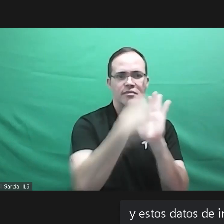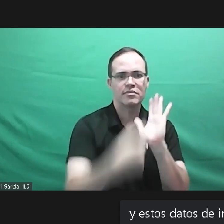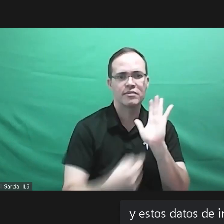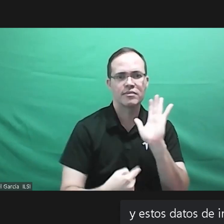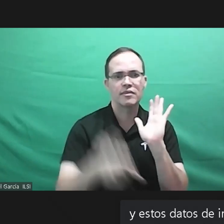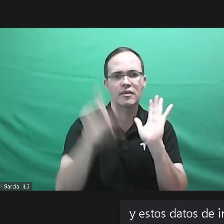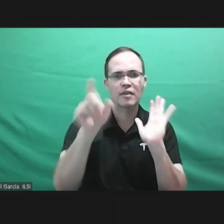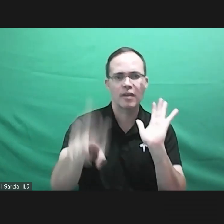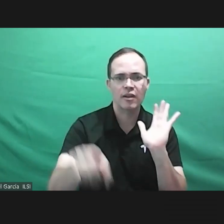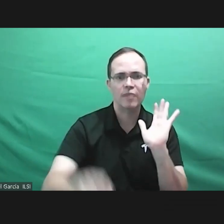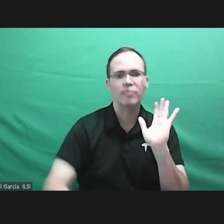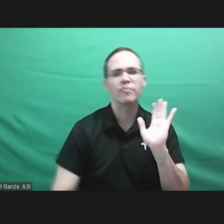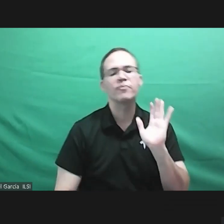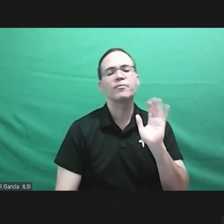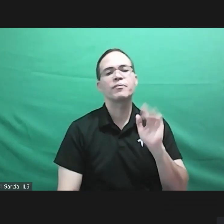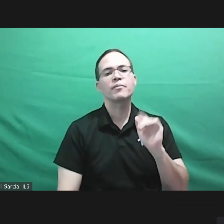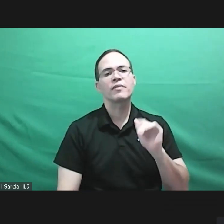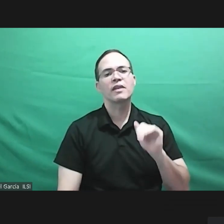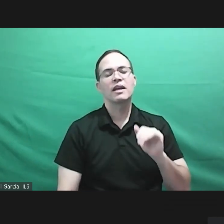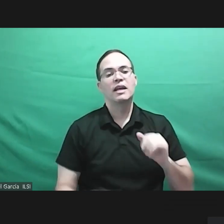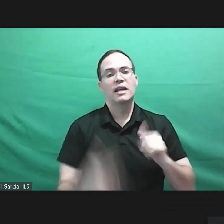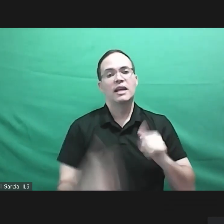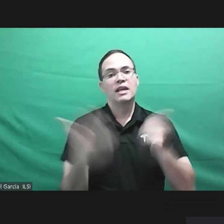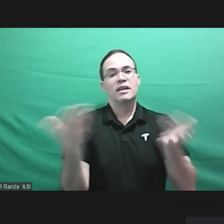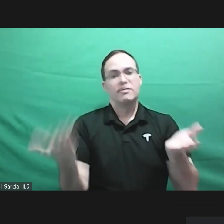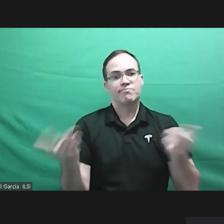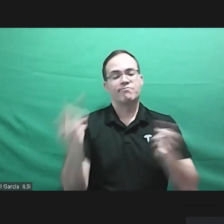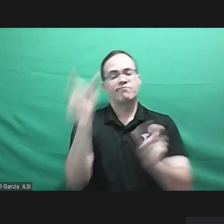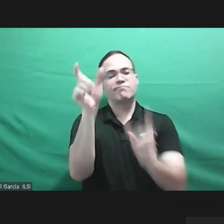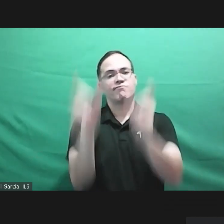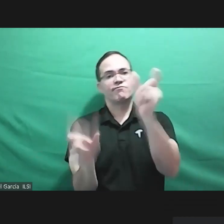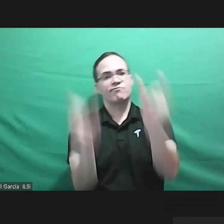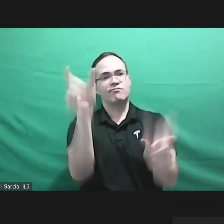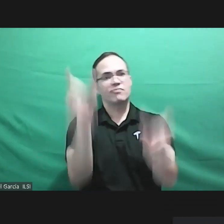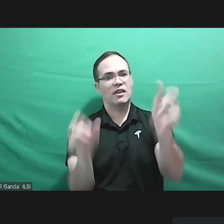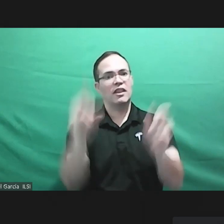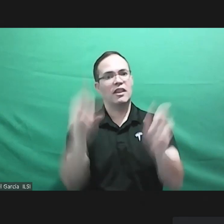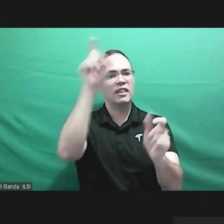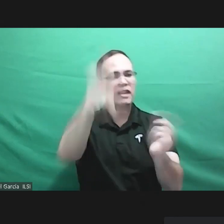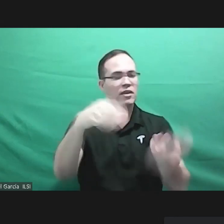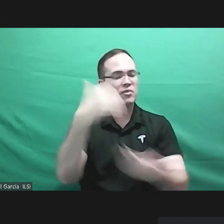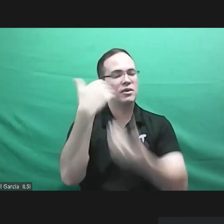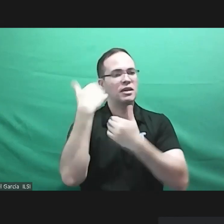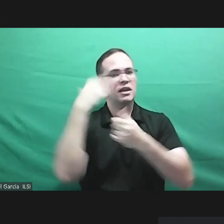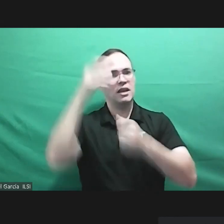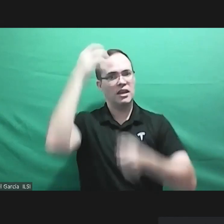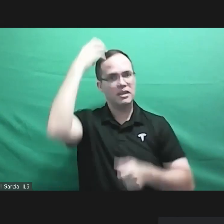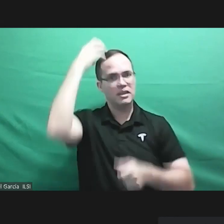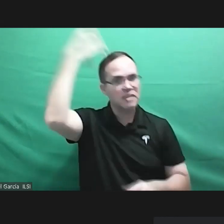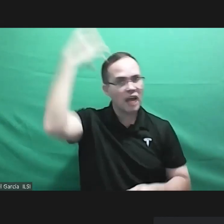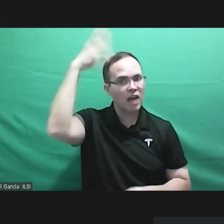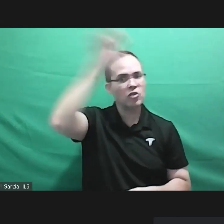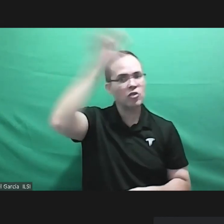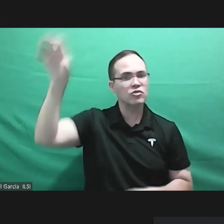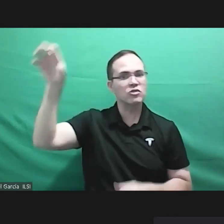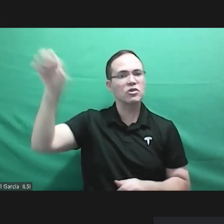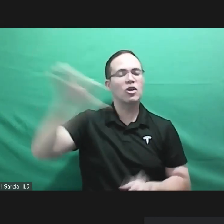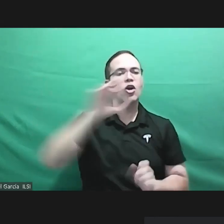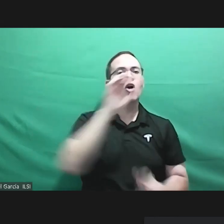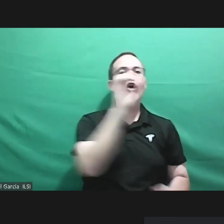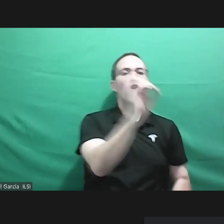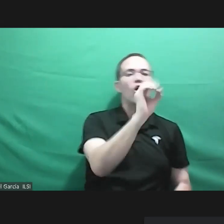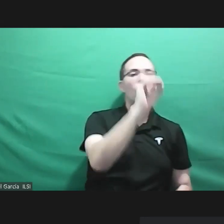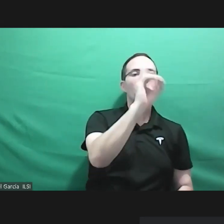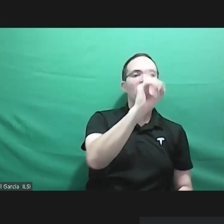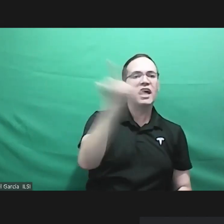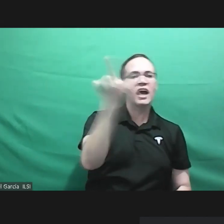rendir cuenta de su gestión y del grado de cumplimiento de la Convención y de los ODS ante los organismos internacionales. El